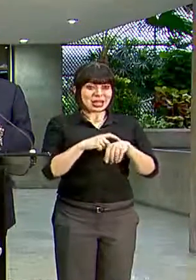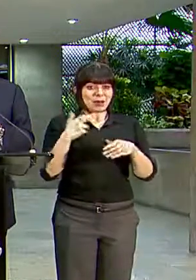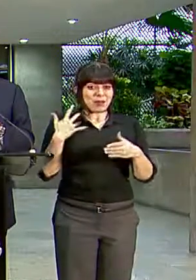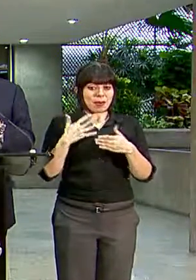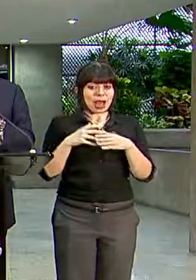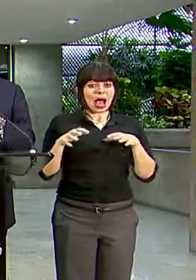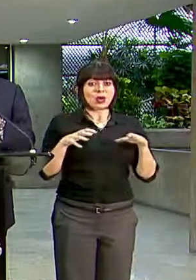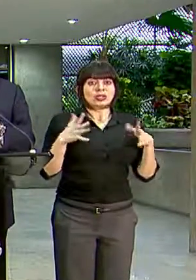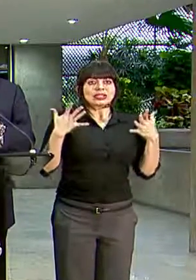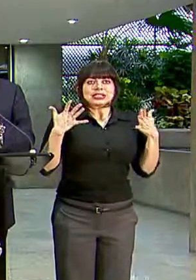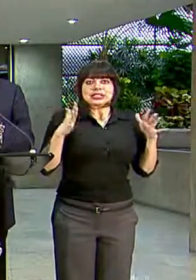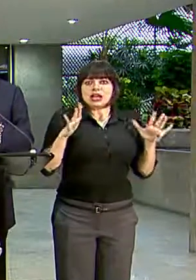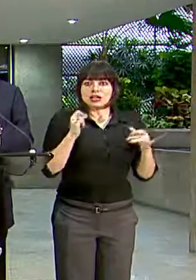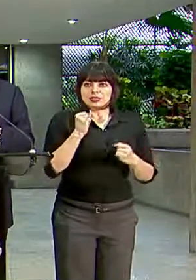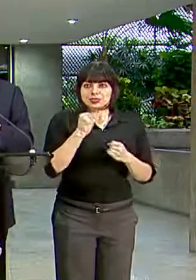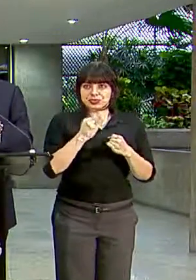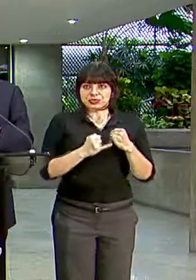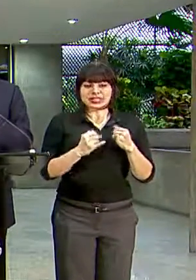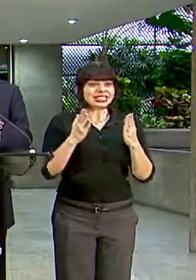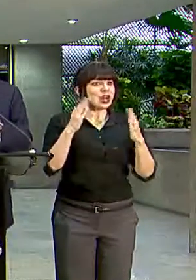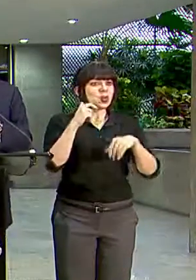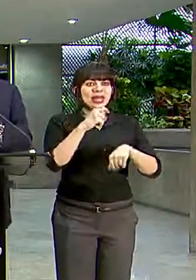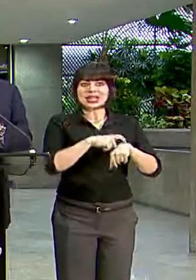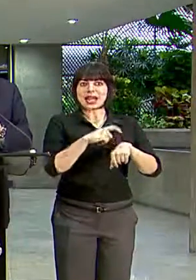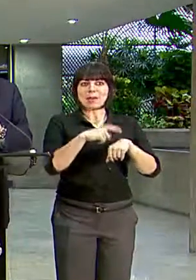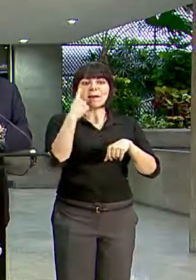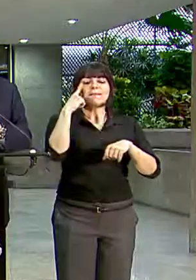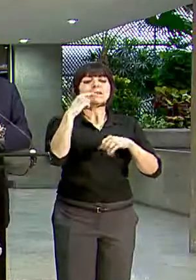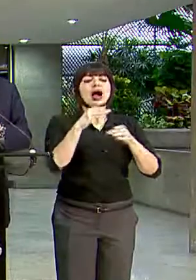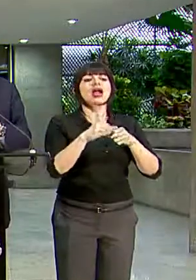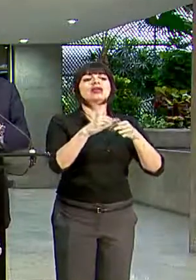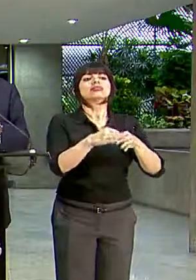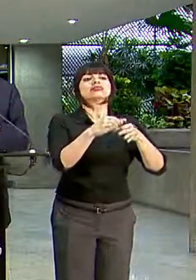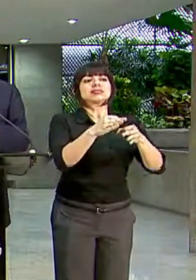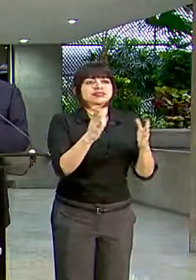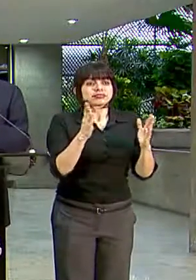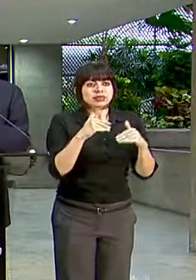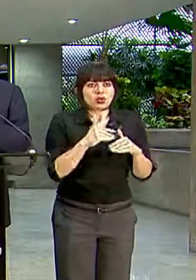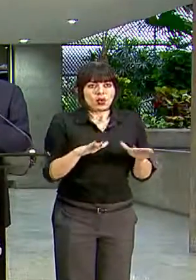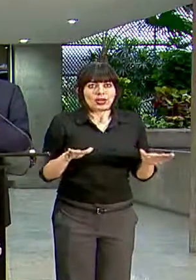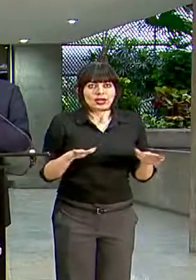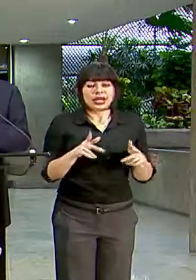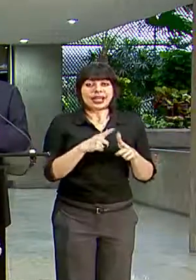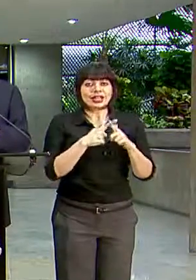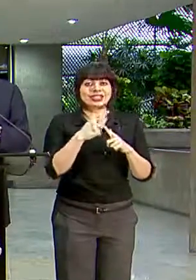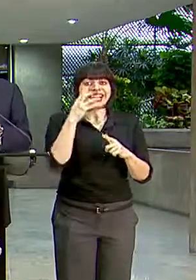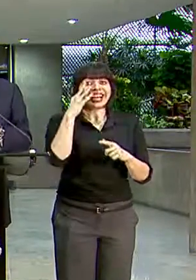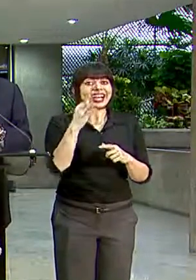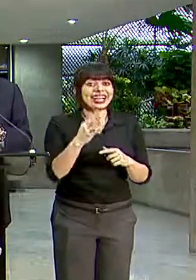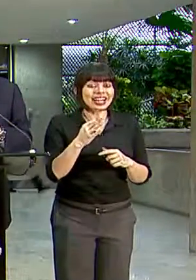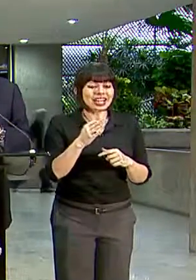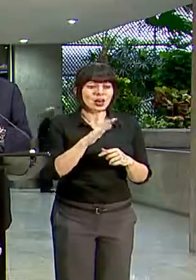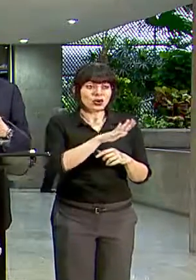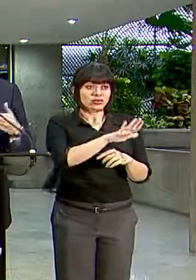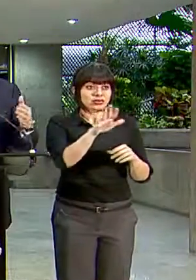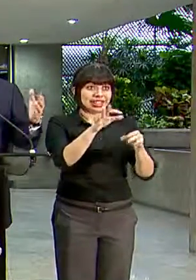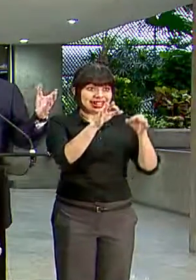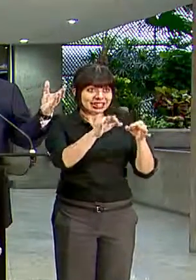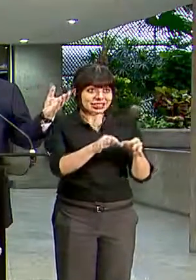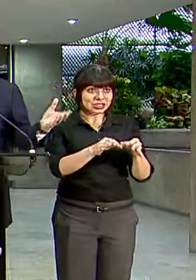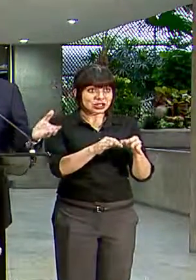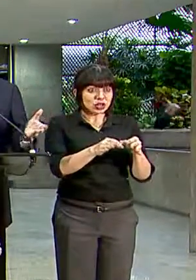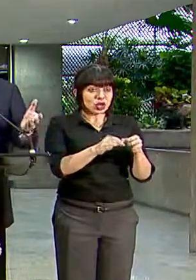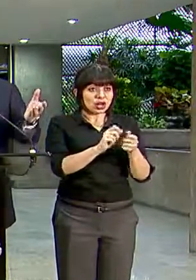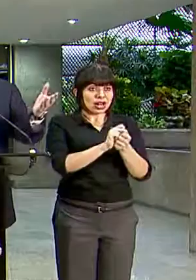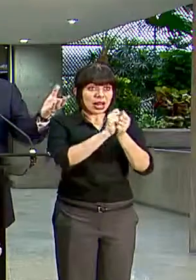actuar se acabó, o sea, ya no hay tiempo para dilatar más. Y creo que en la medida que estas decisiones a